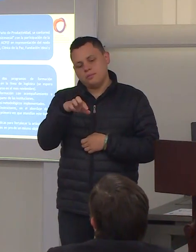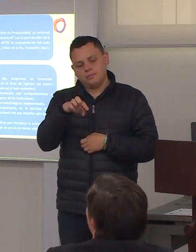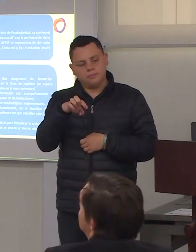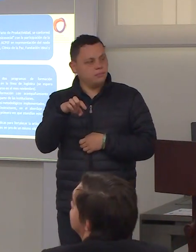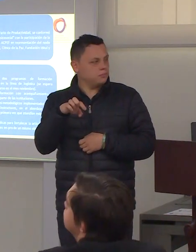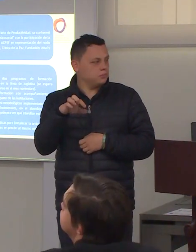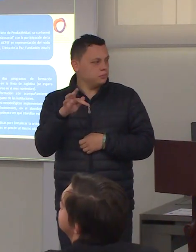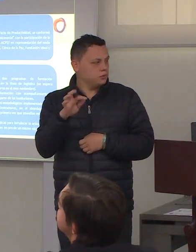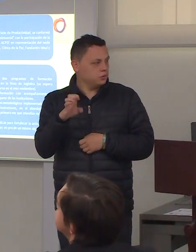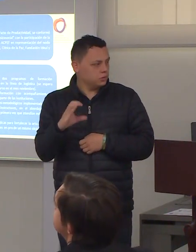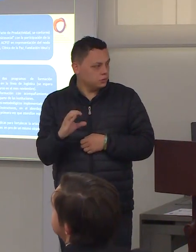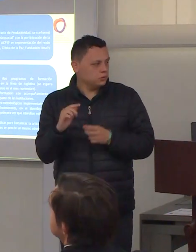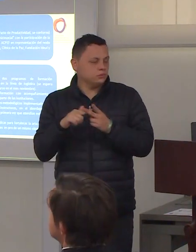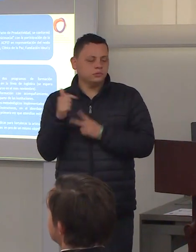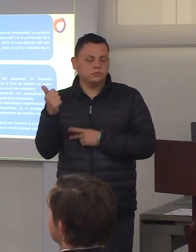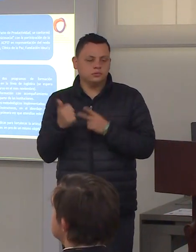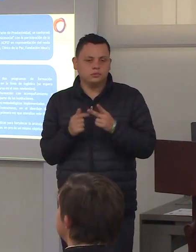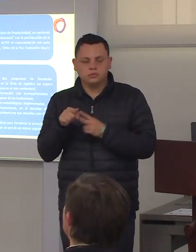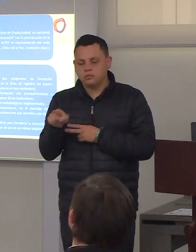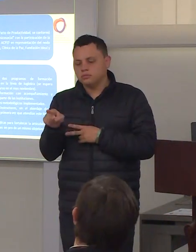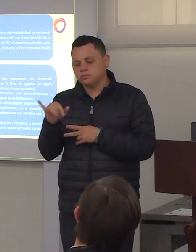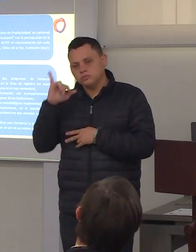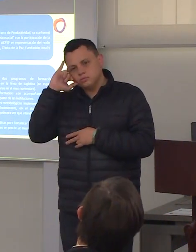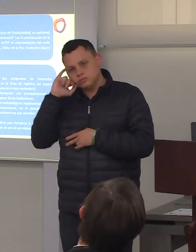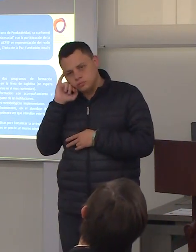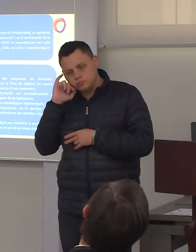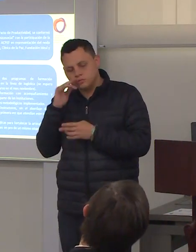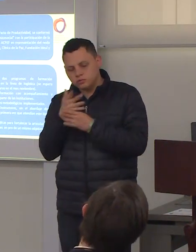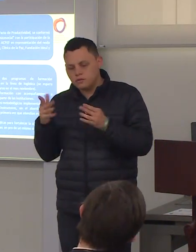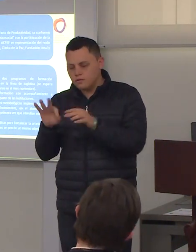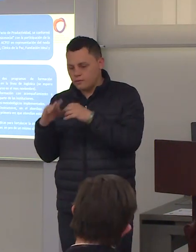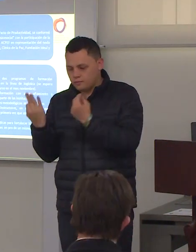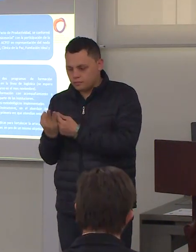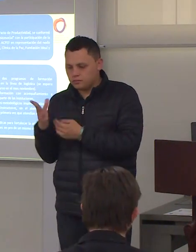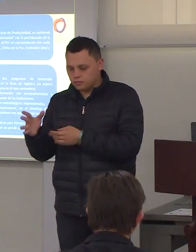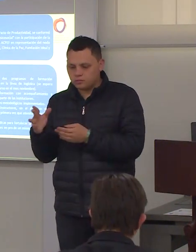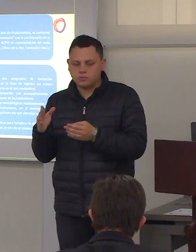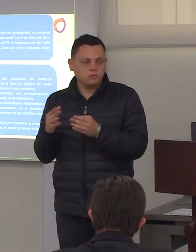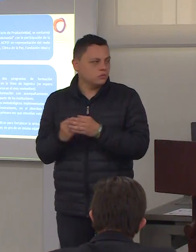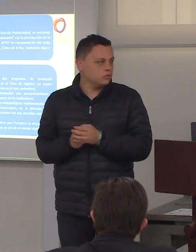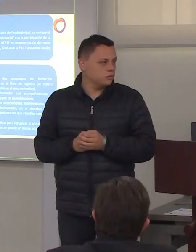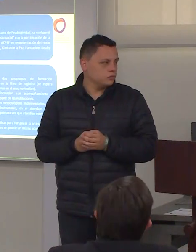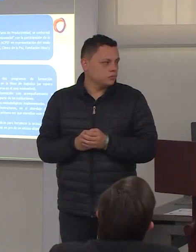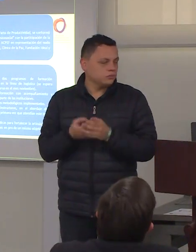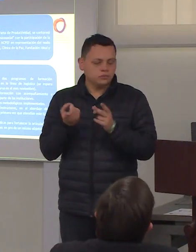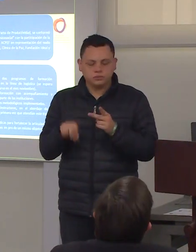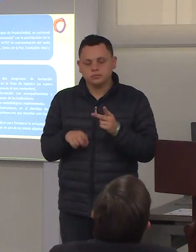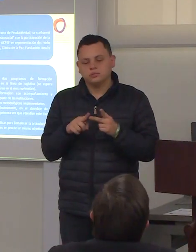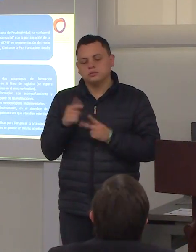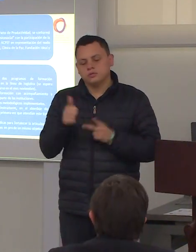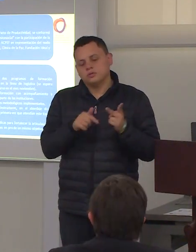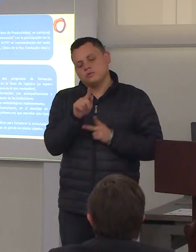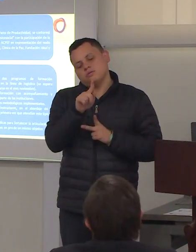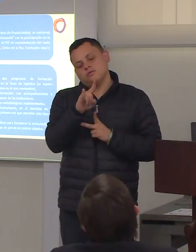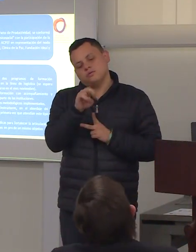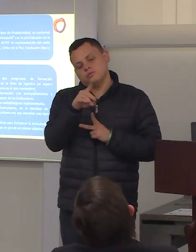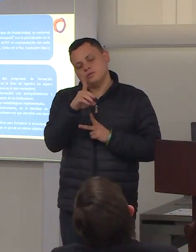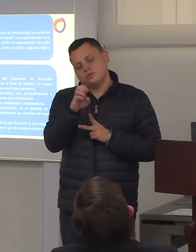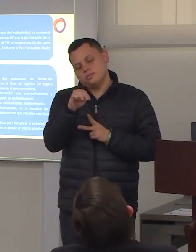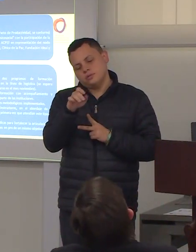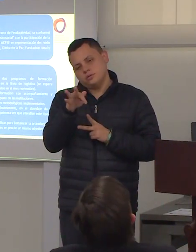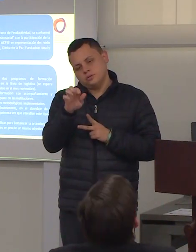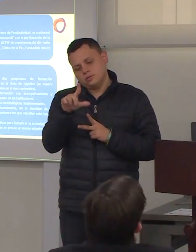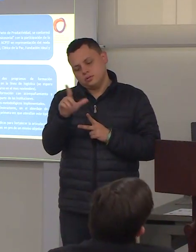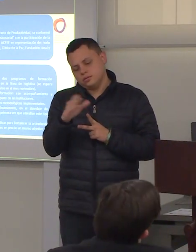Personas con Esquizofrenia y Familias, que representa el Nodo Comunitario de Salud, con Fundamental Colombia, Clínica La